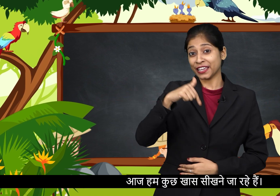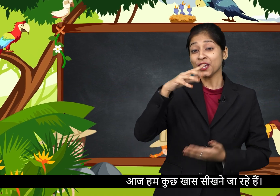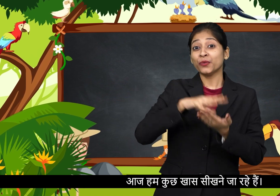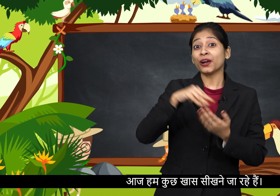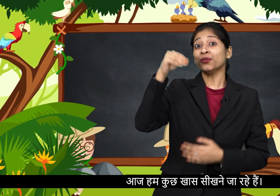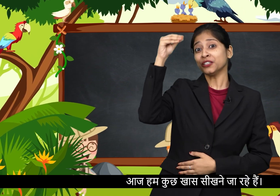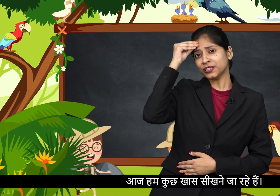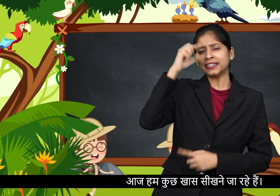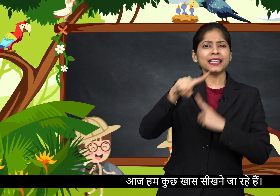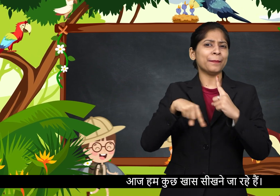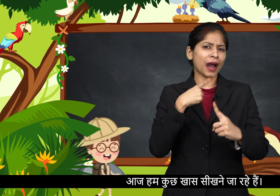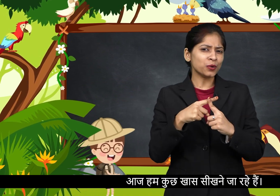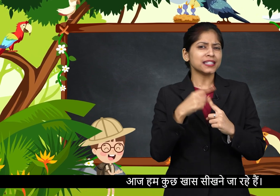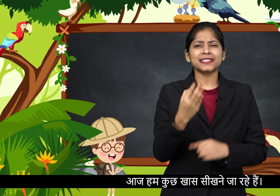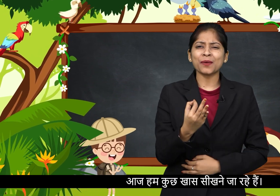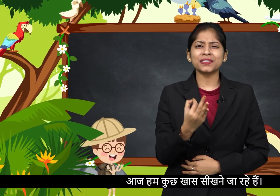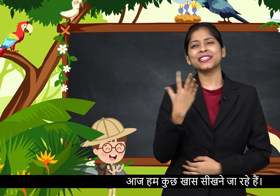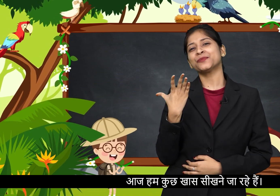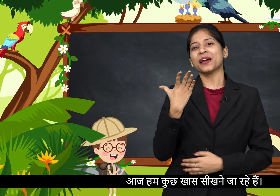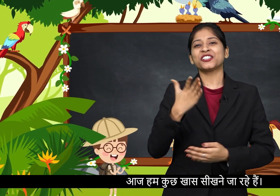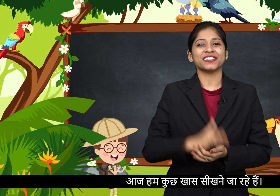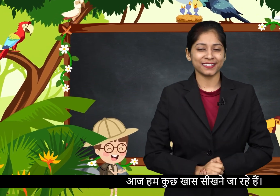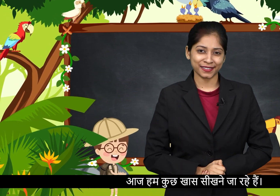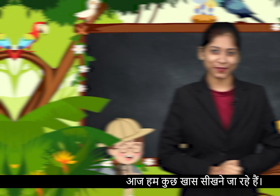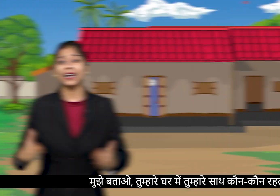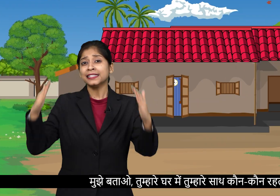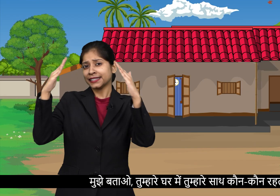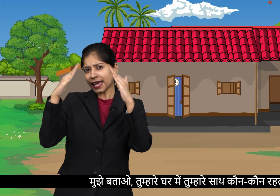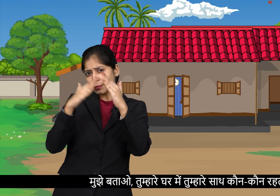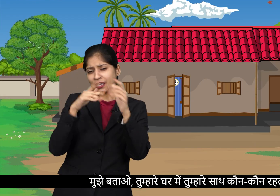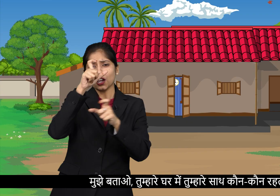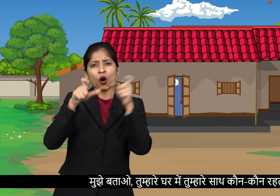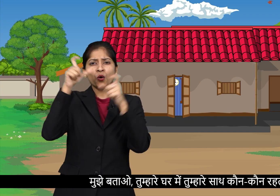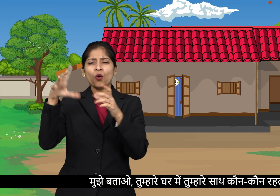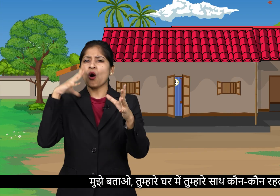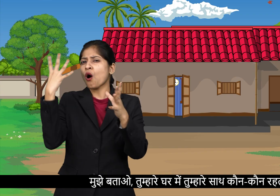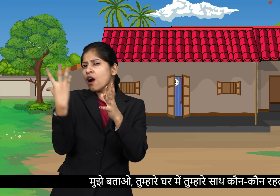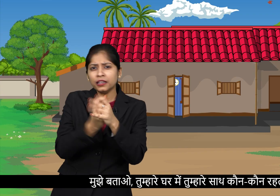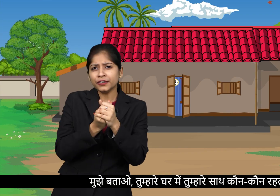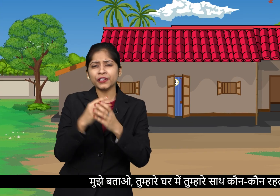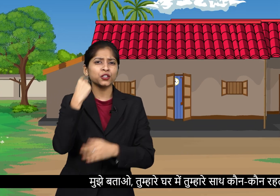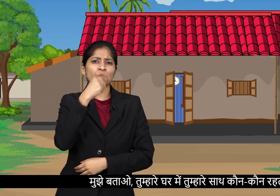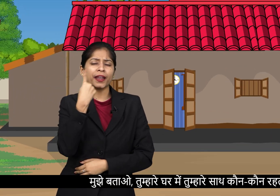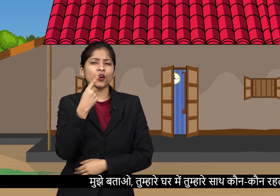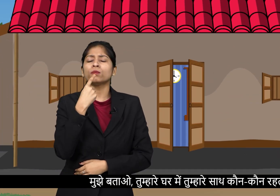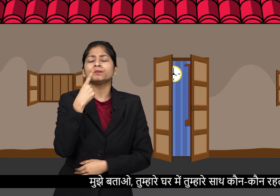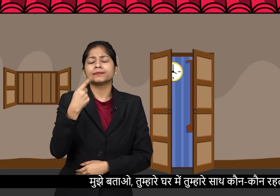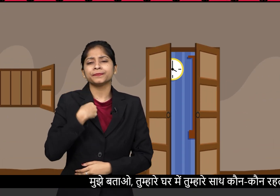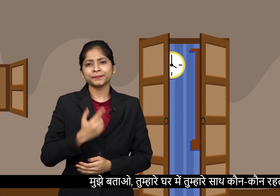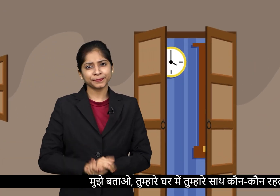आज हम कुछ खास सीखने जा रहे हैं। मुझे बताओ, तुम्हारे घर में तुम्हारे साथ कौन कौन रहता है?